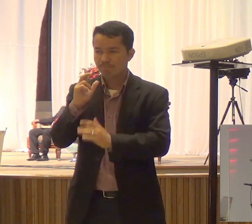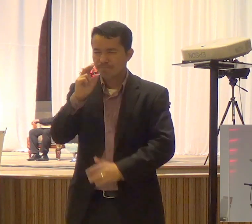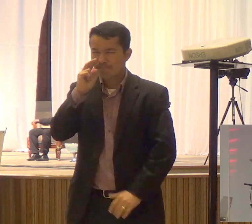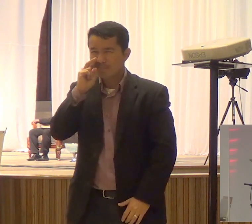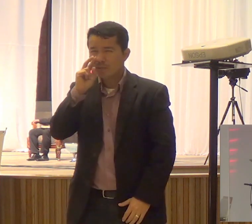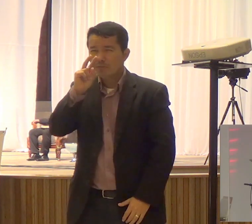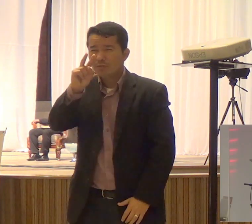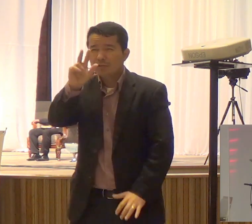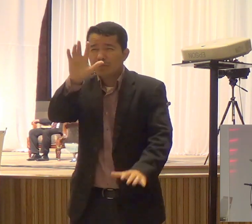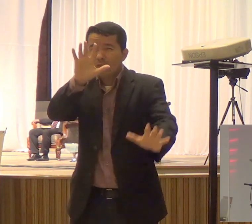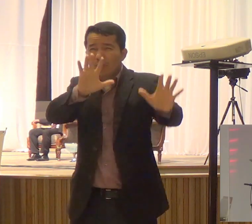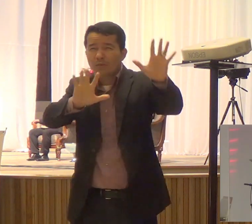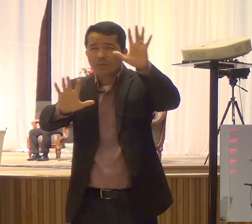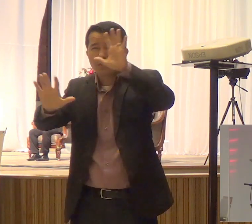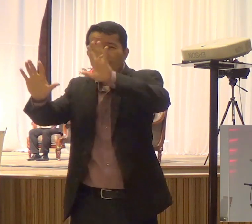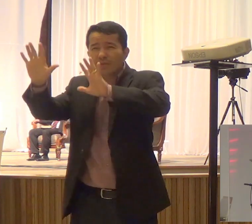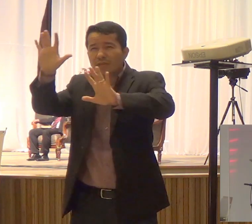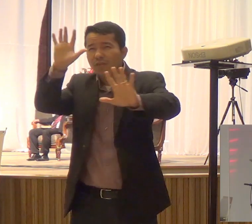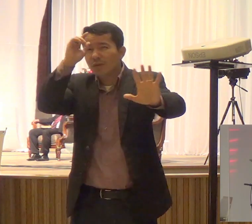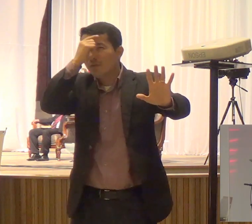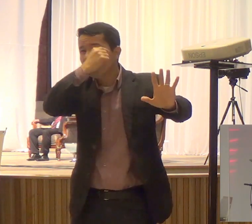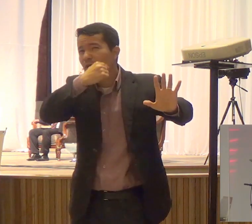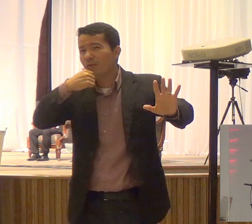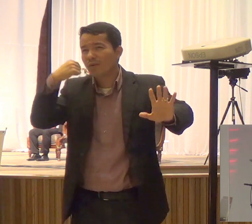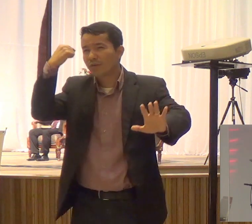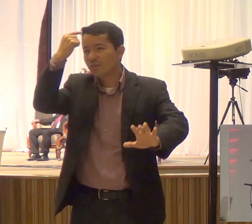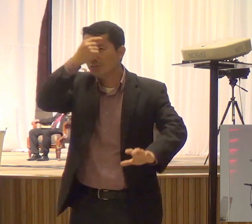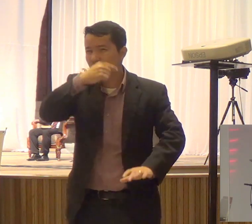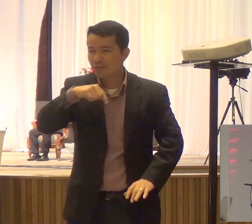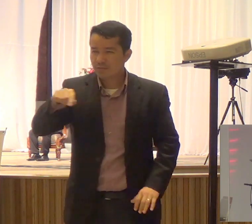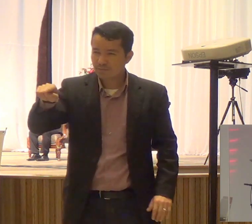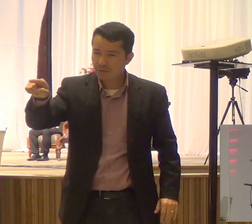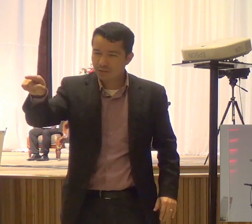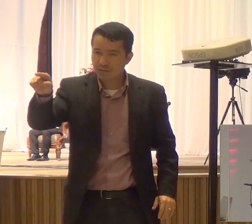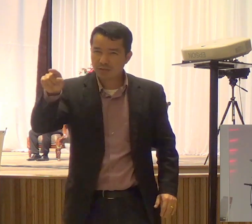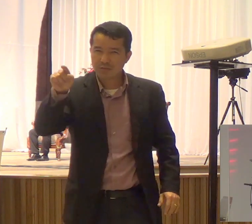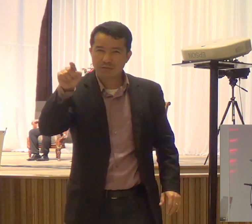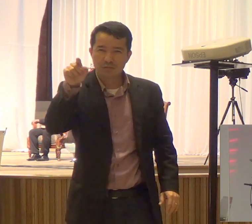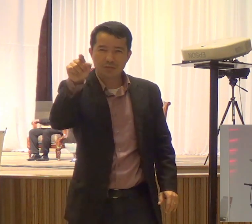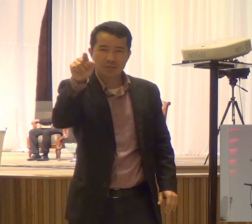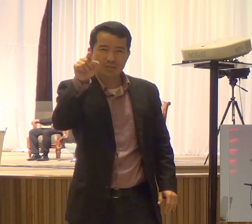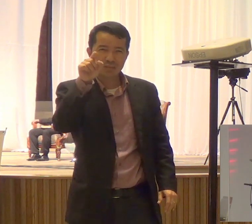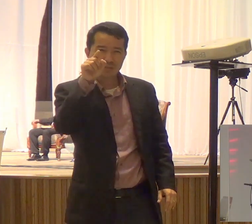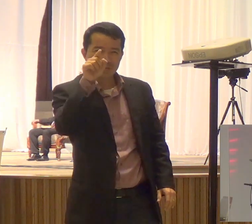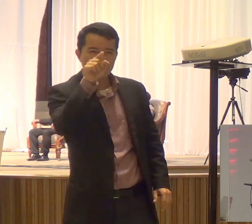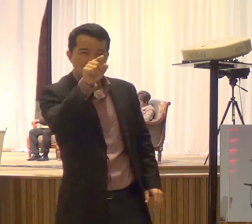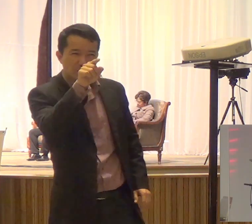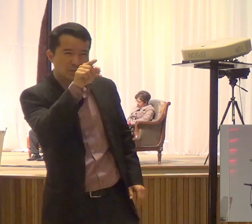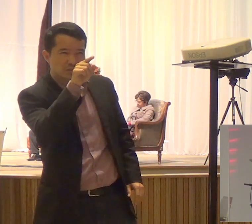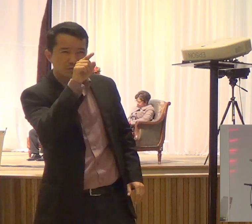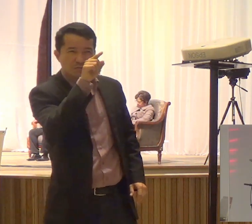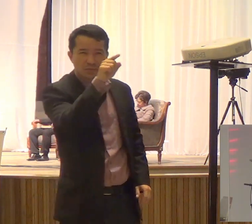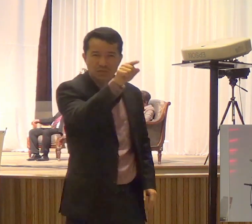passou pela mente de Jesus. E Ele podia saber da tua história, Ele podia conhecer você naquele momento, Ele